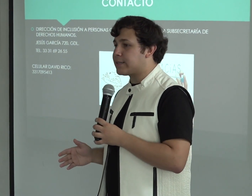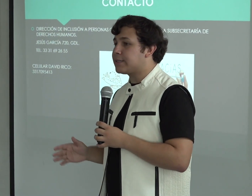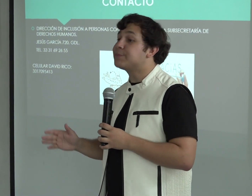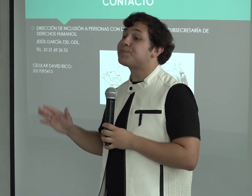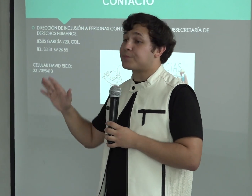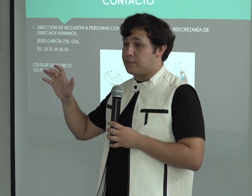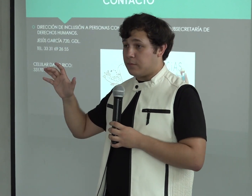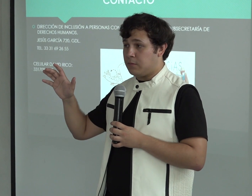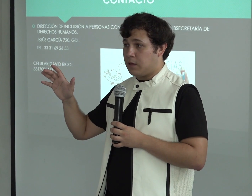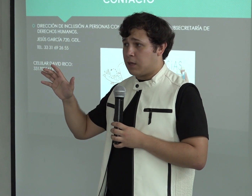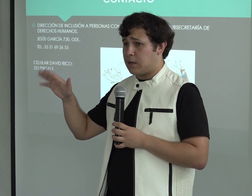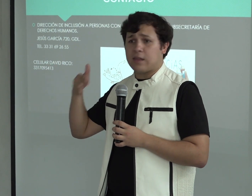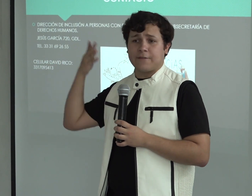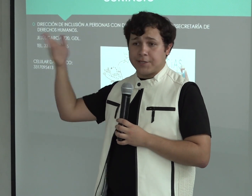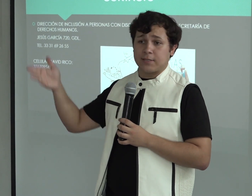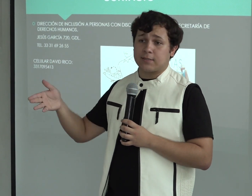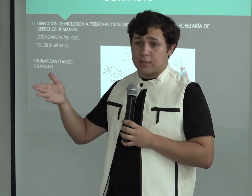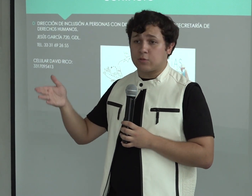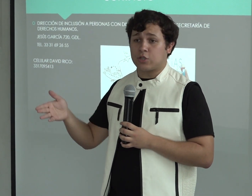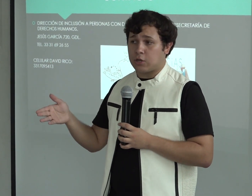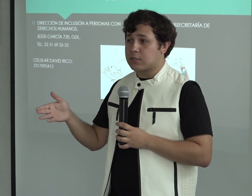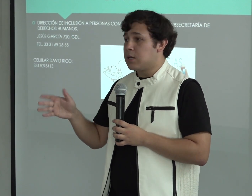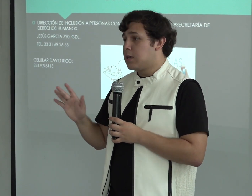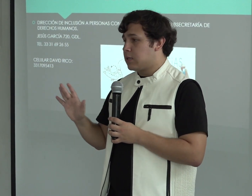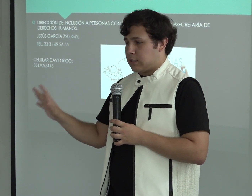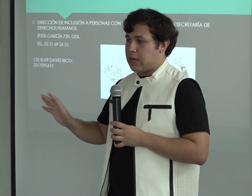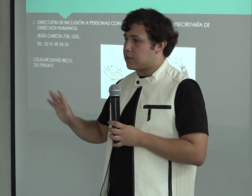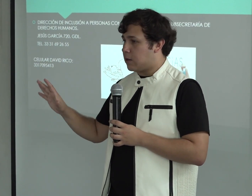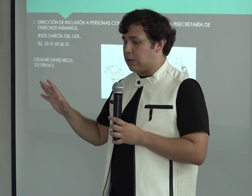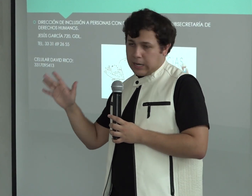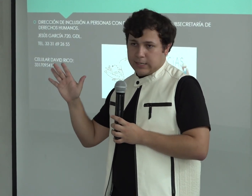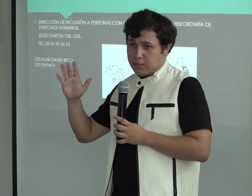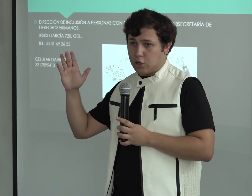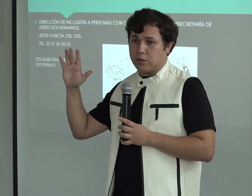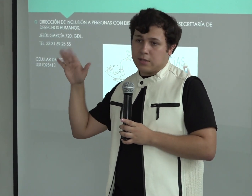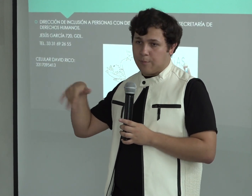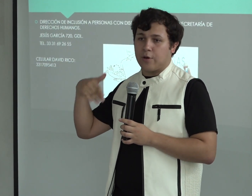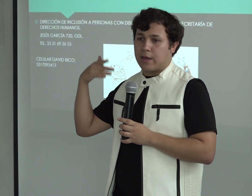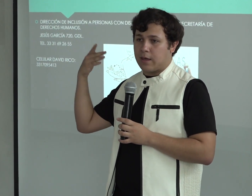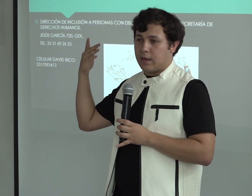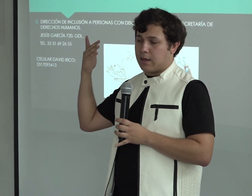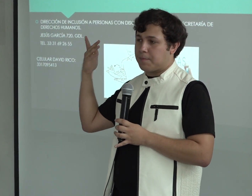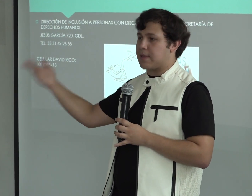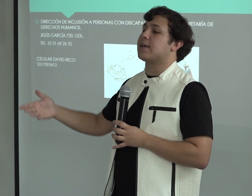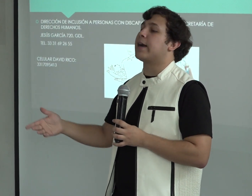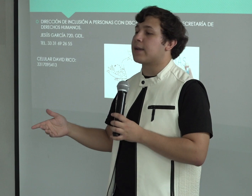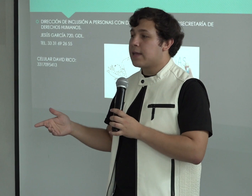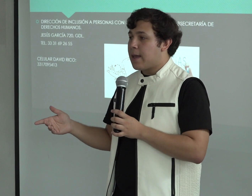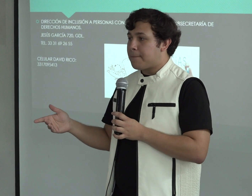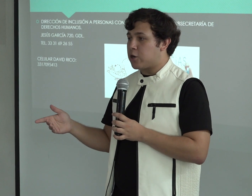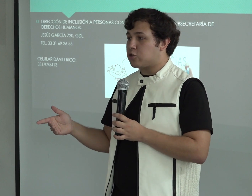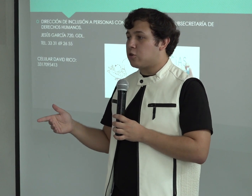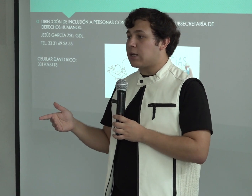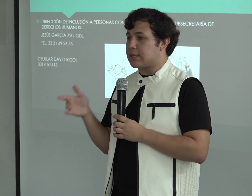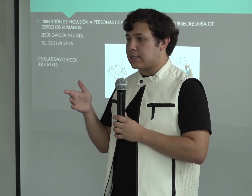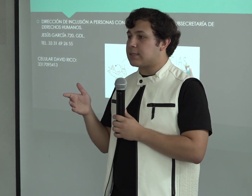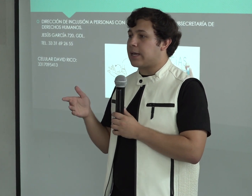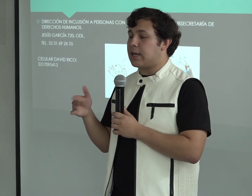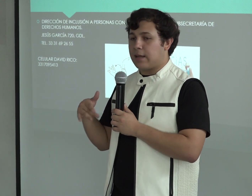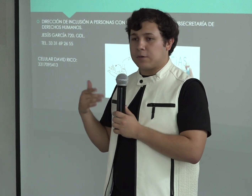clases a diferentes instituciones. Se hace la gestión y se puede platicar. Pero son clases de lengua de